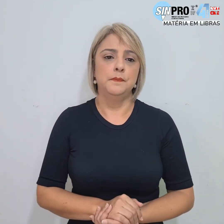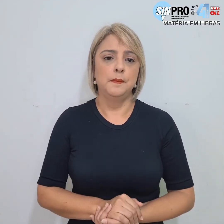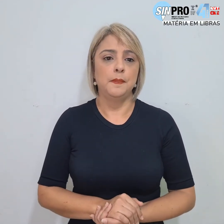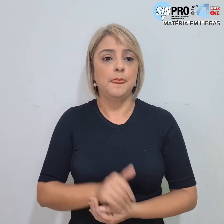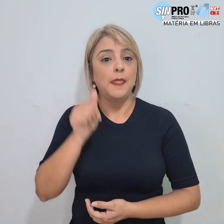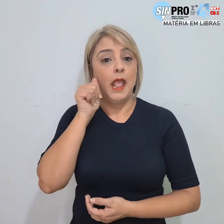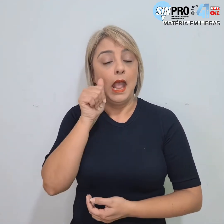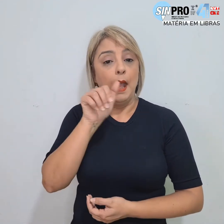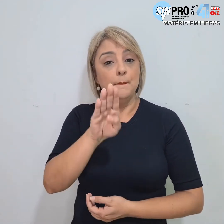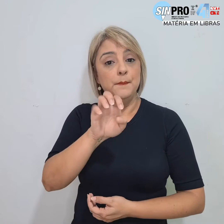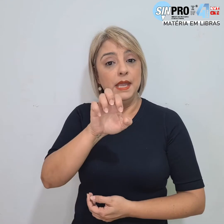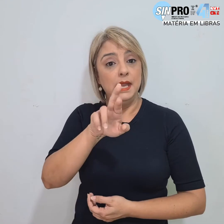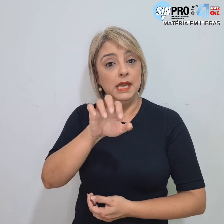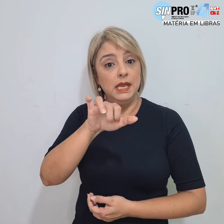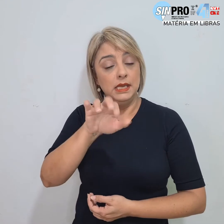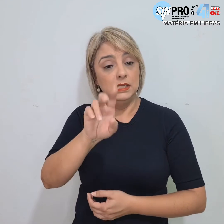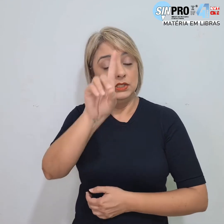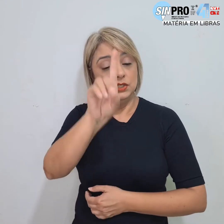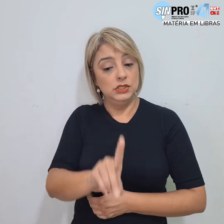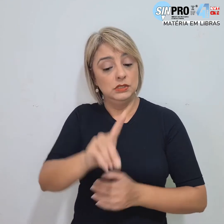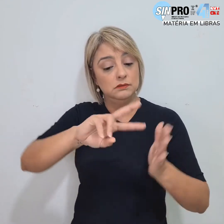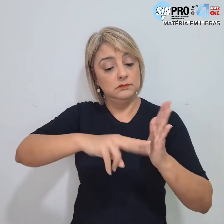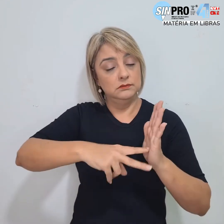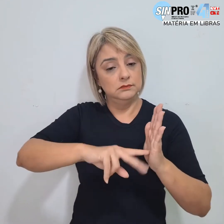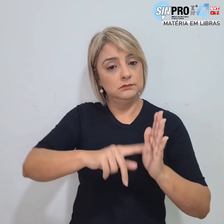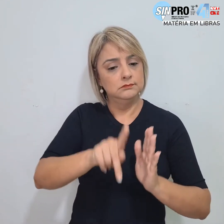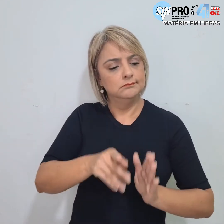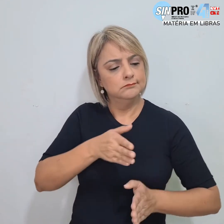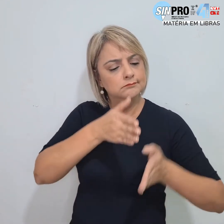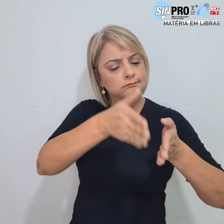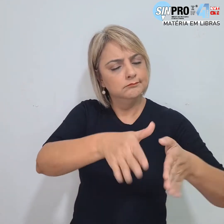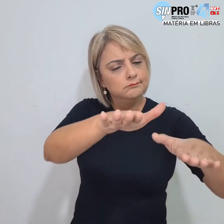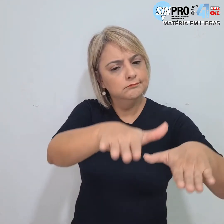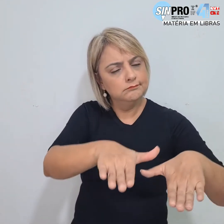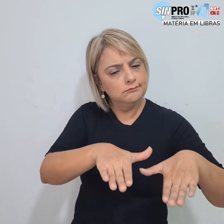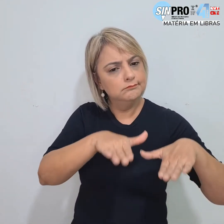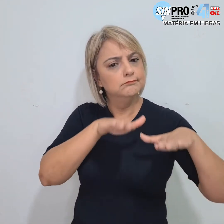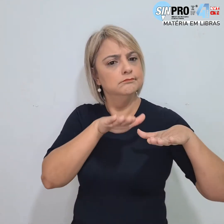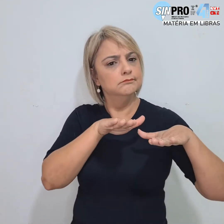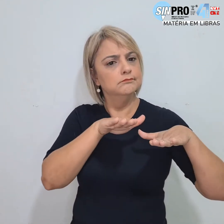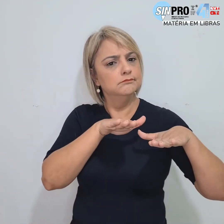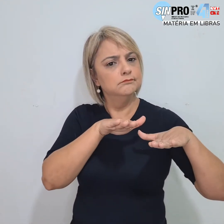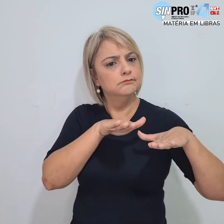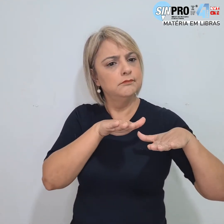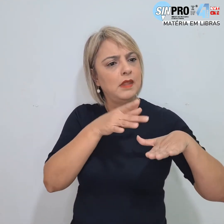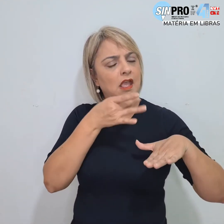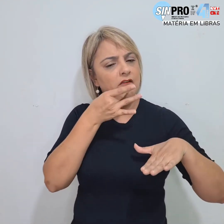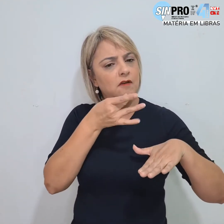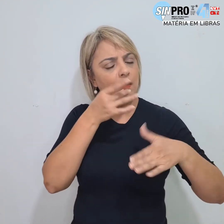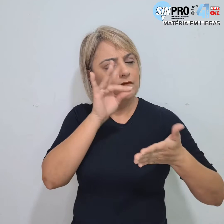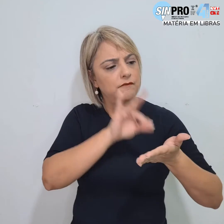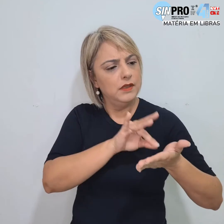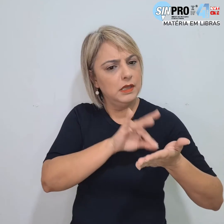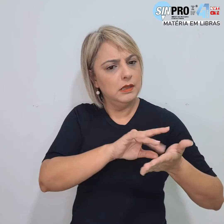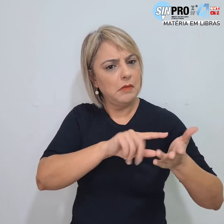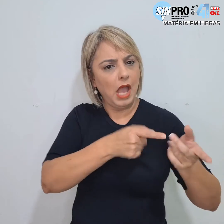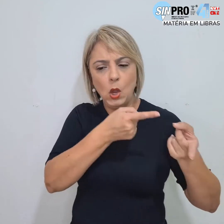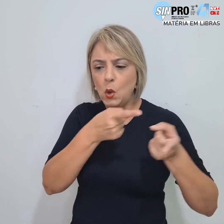Berenice Dark, diretora do sindicato que participou da audiência, afirma que a entidade é contra a